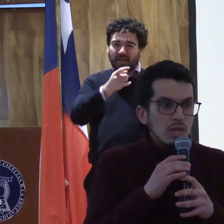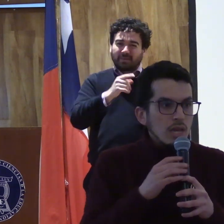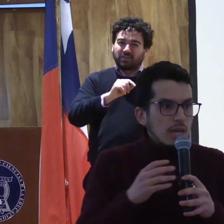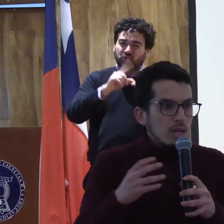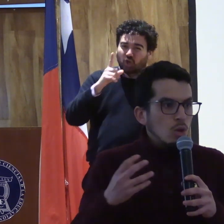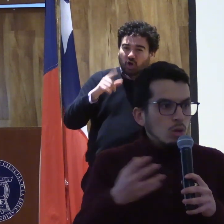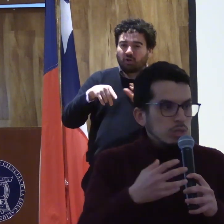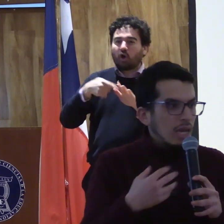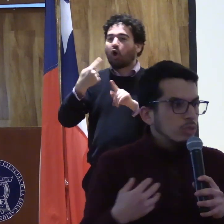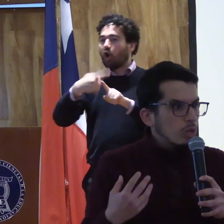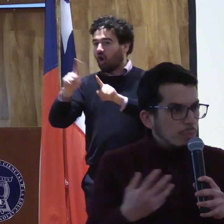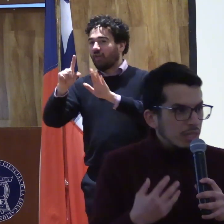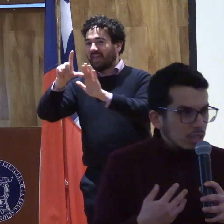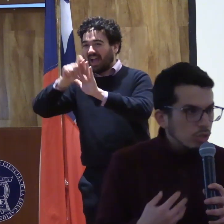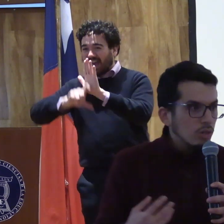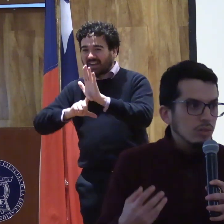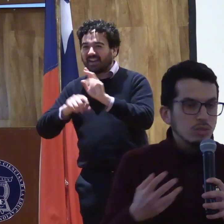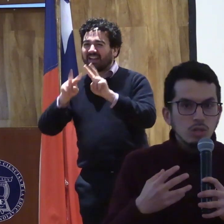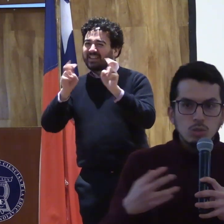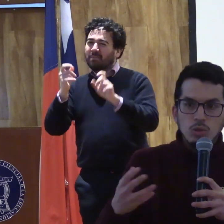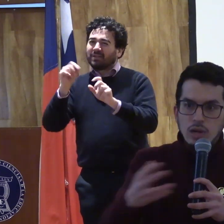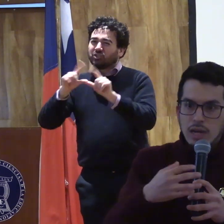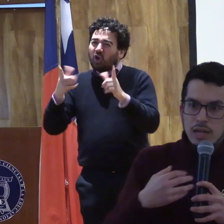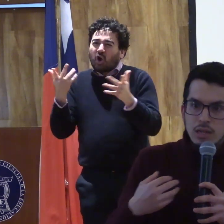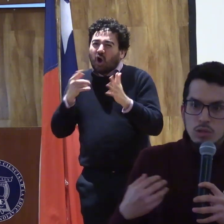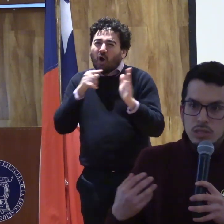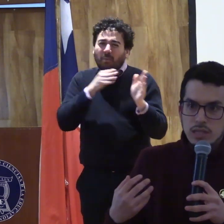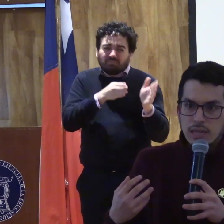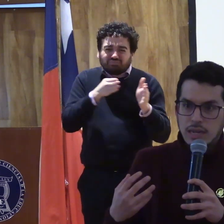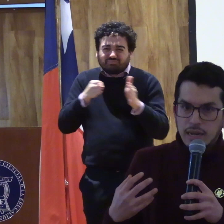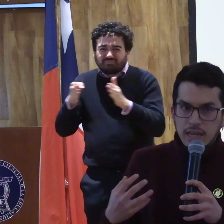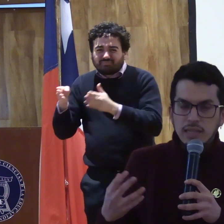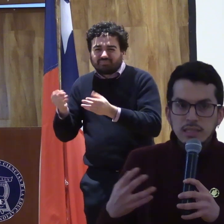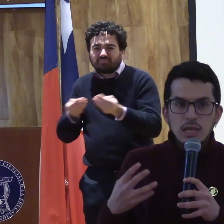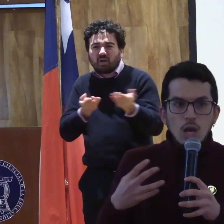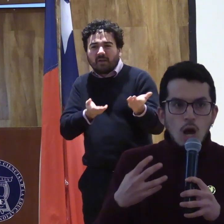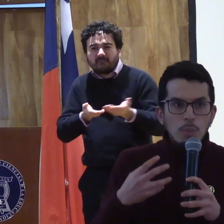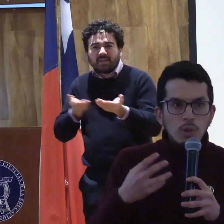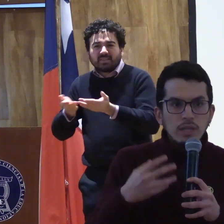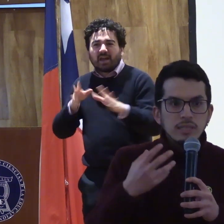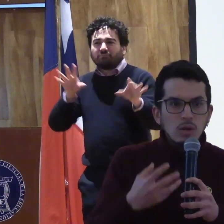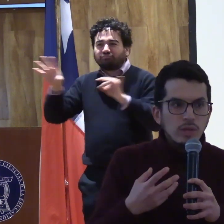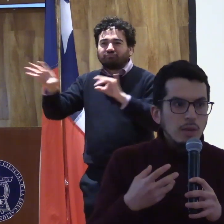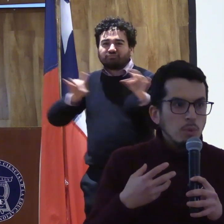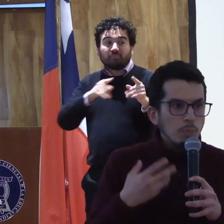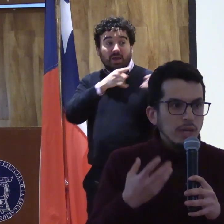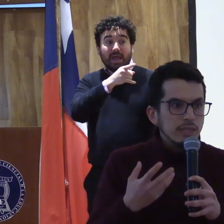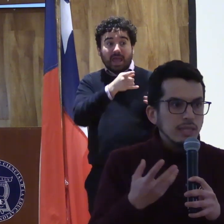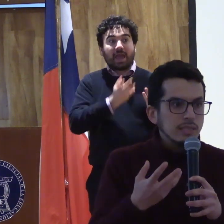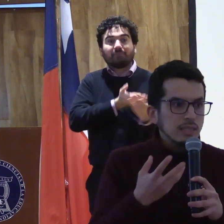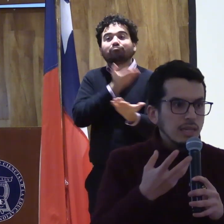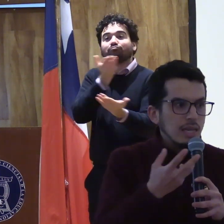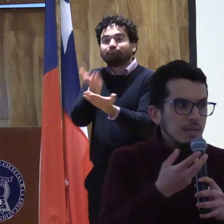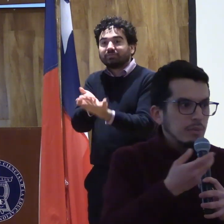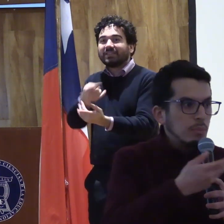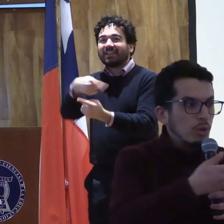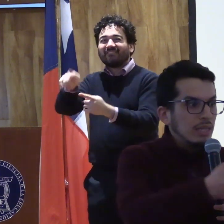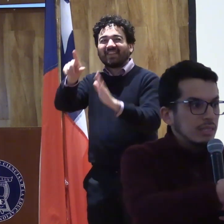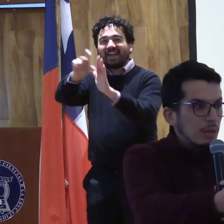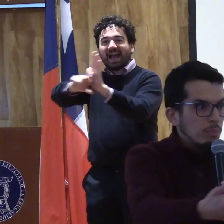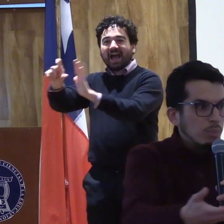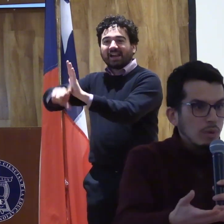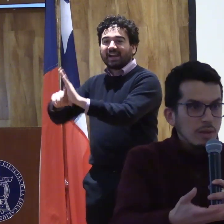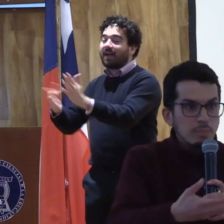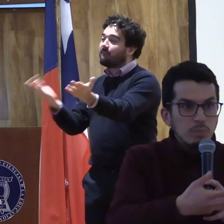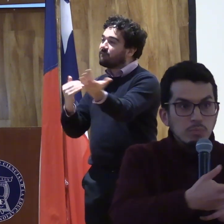formativos? Y nos hace una invitación, ¿no es cierto?, a las distintas carreras a poder desarrollar propuestas que